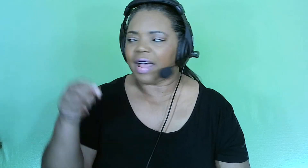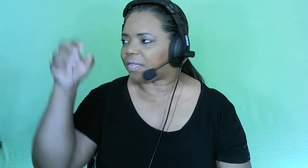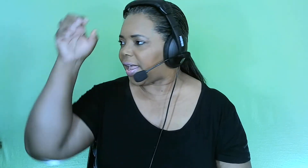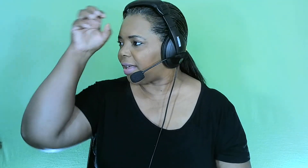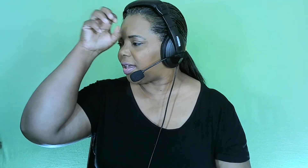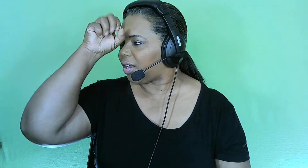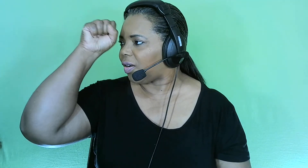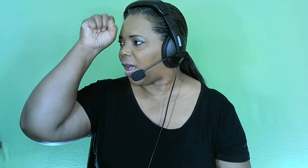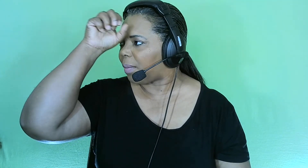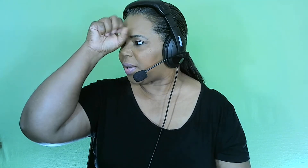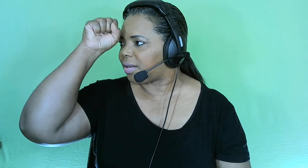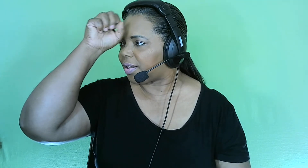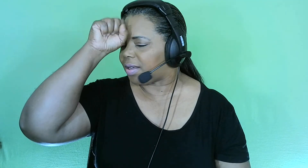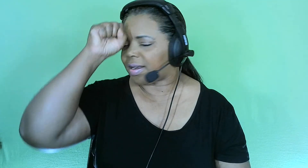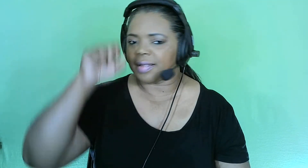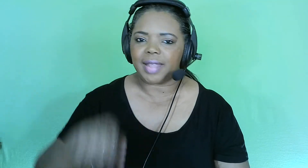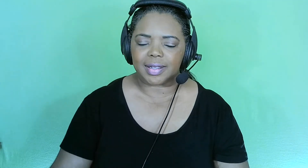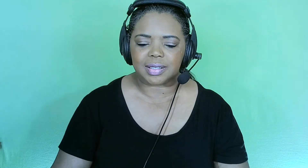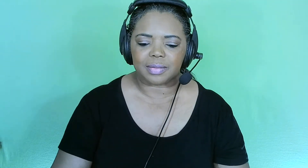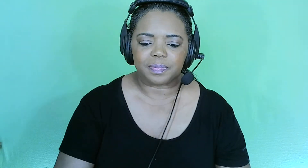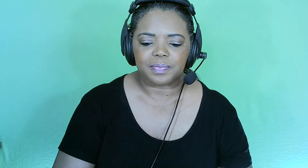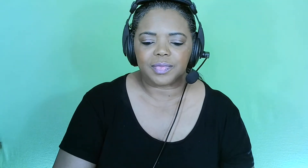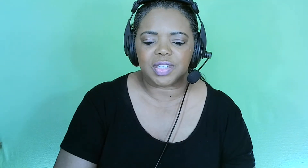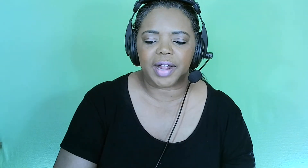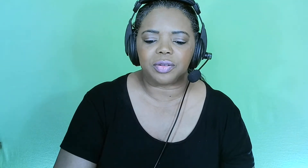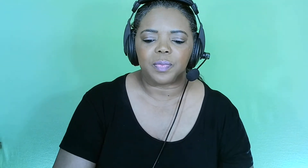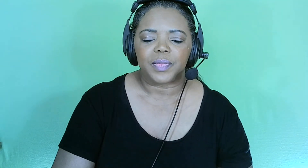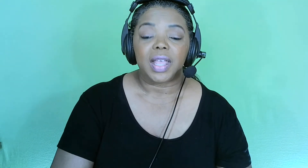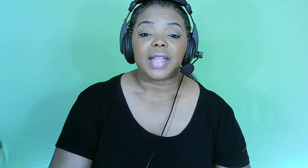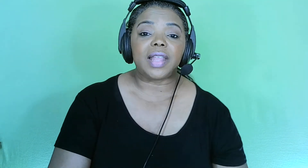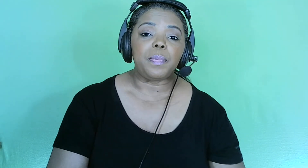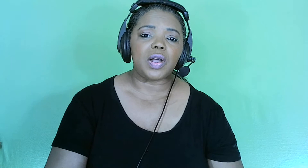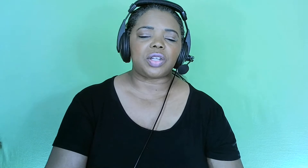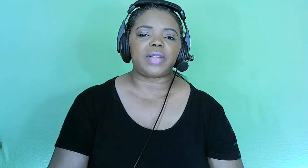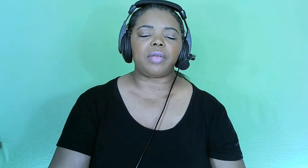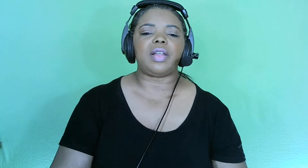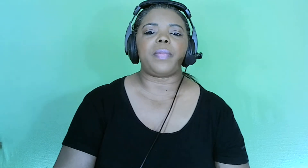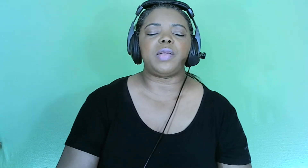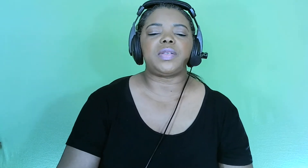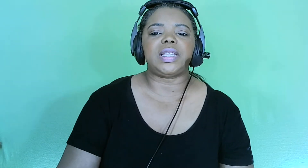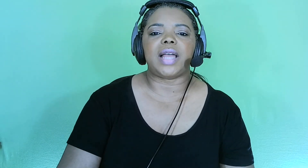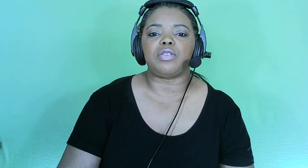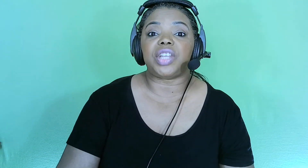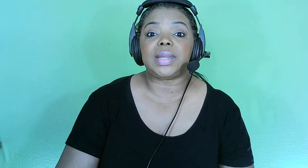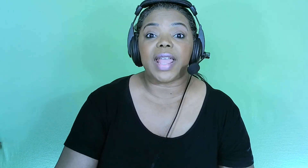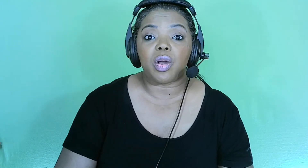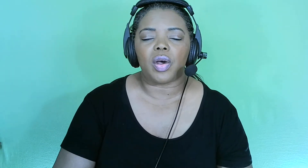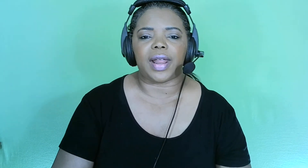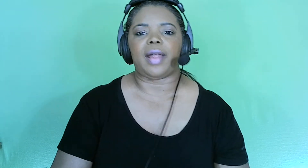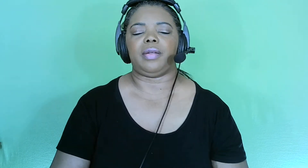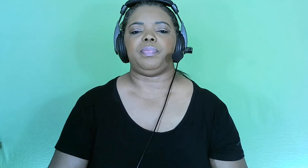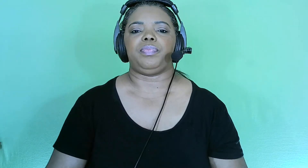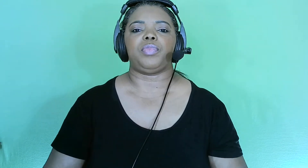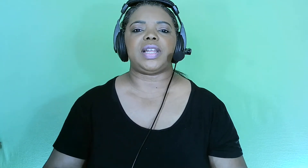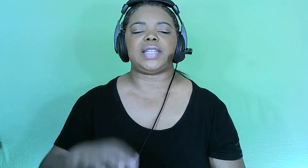palavra é aqui, ó, aprender, é na testa, certo? Depois eu tenho também o sinal de decorar. Por exemplo,